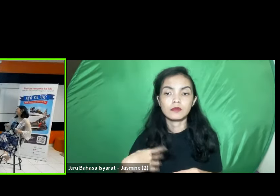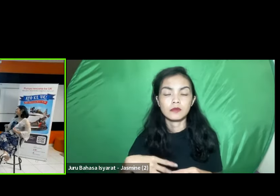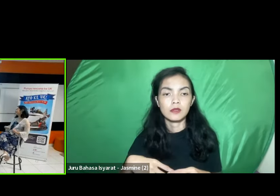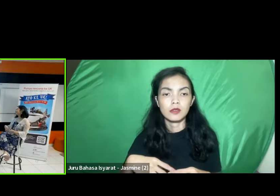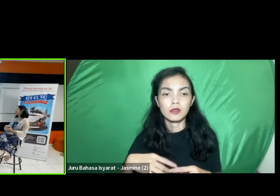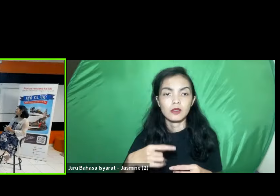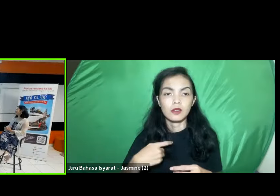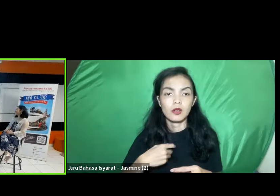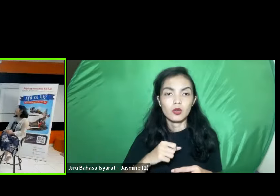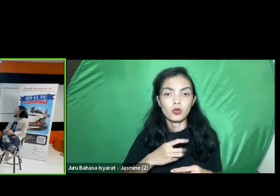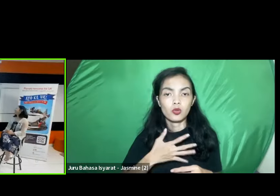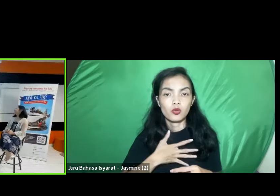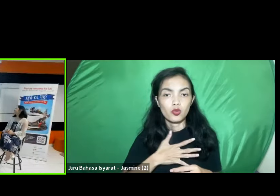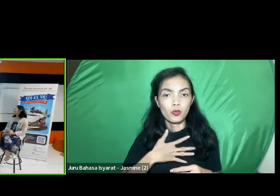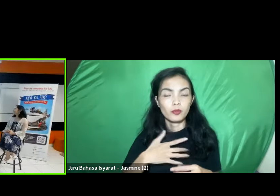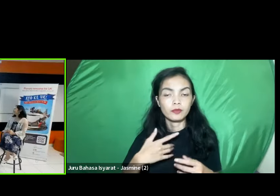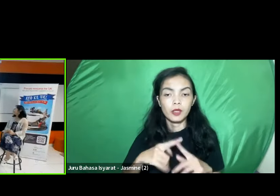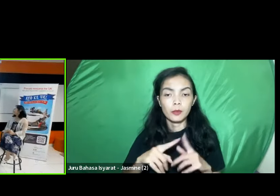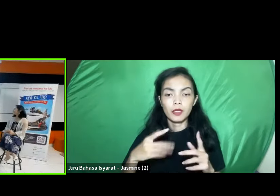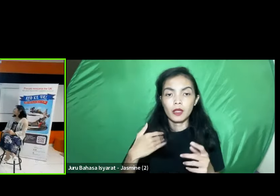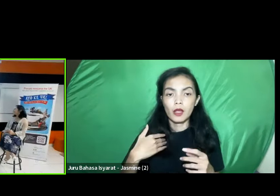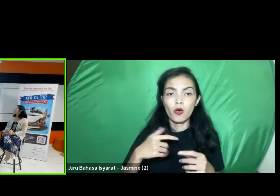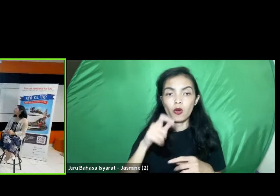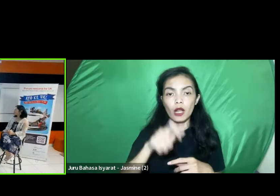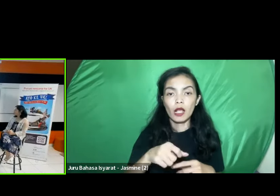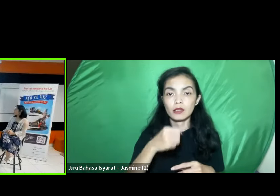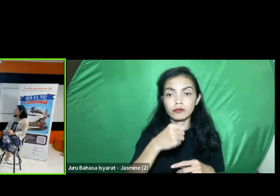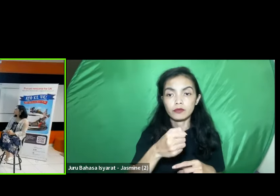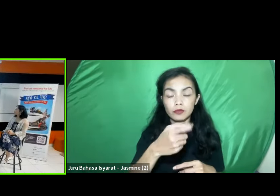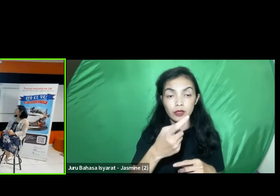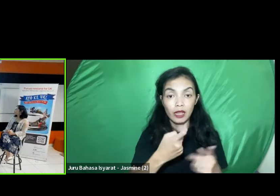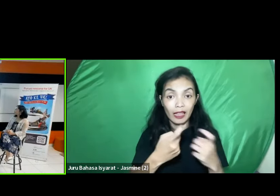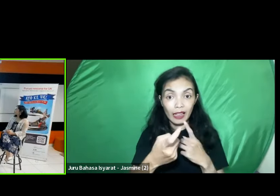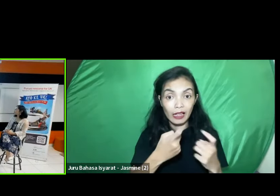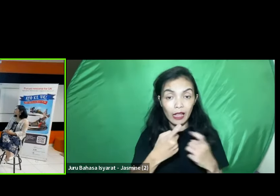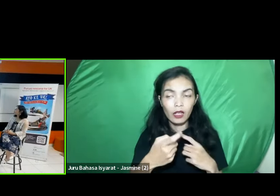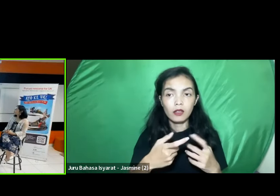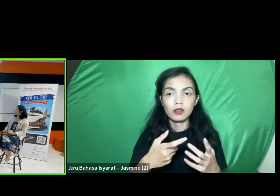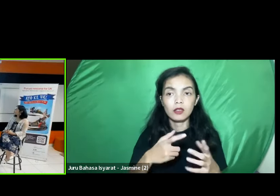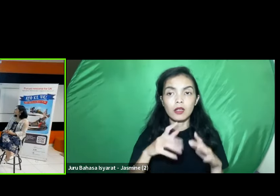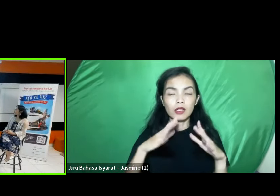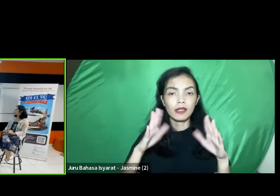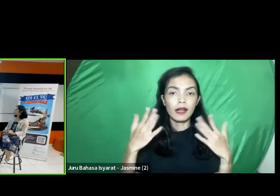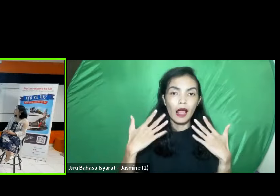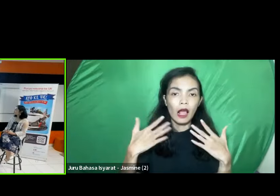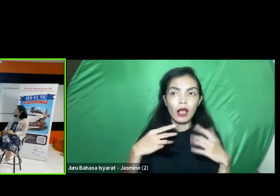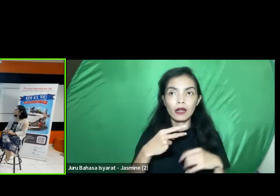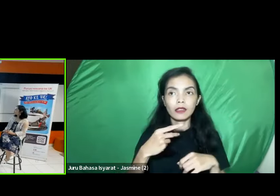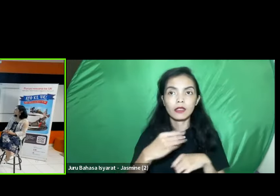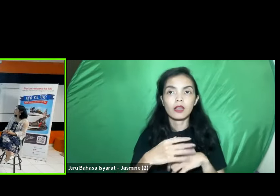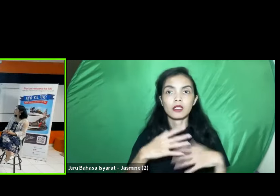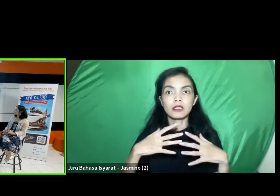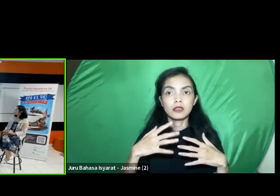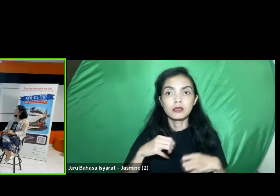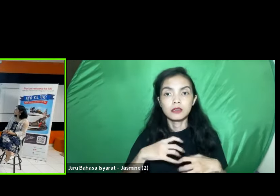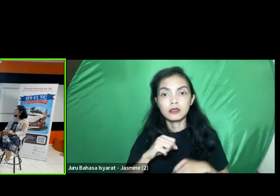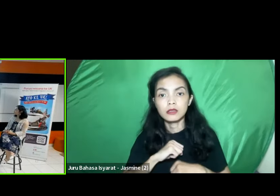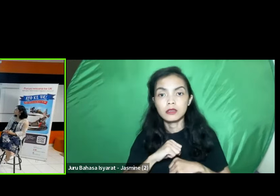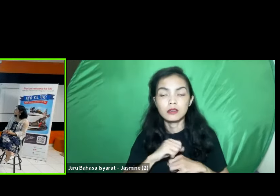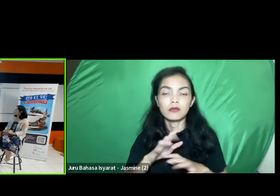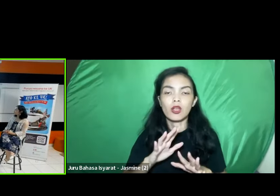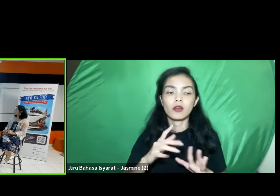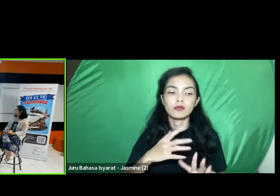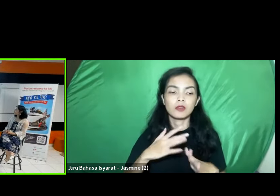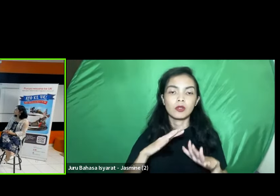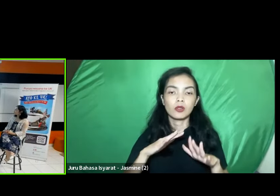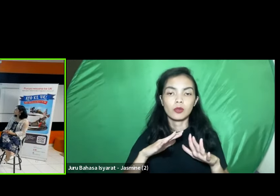gugup banget tuh tapi entahapa interviewernya juga cukup rileks jadi saya juga kebawa rileks sih gitu enggak terlalu gugup dan juga Mengalirlah